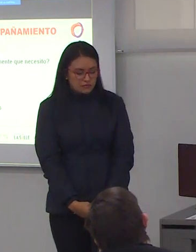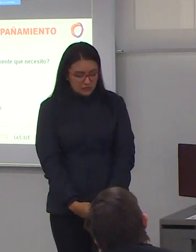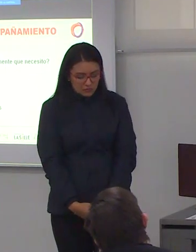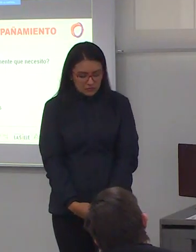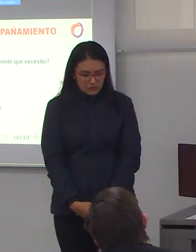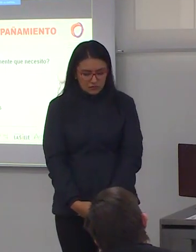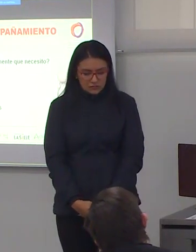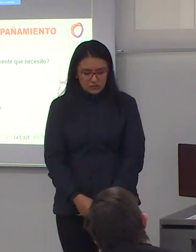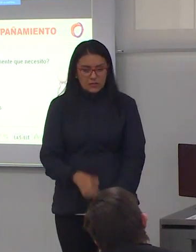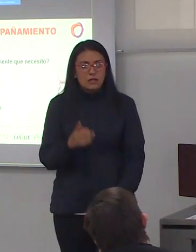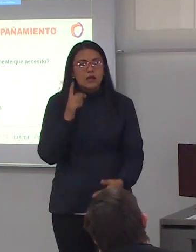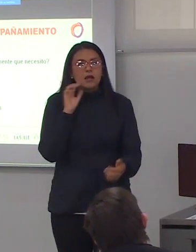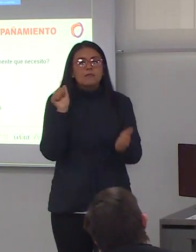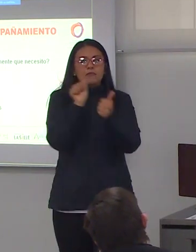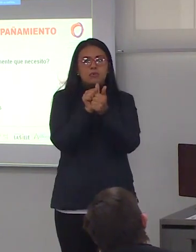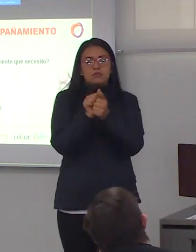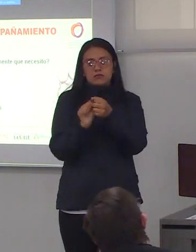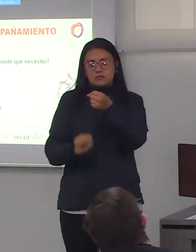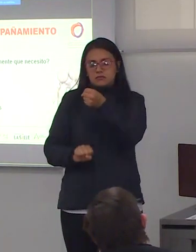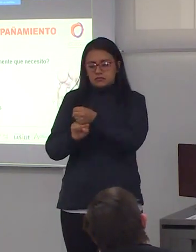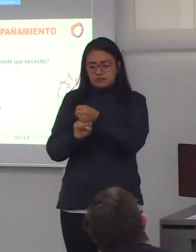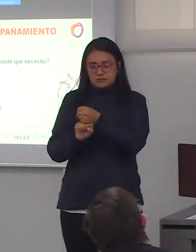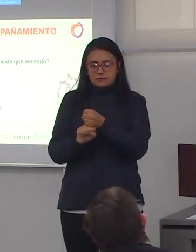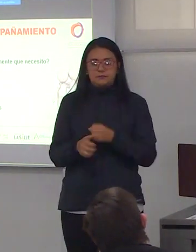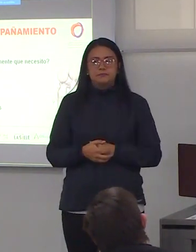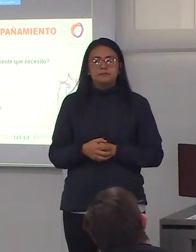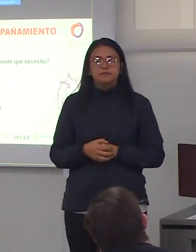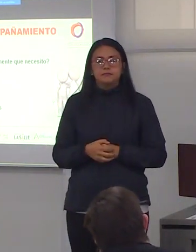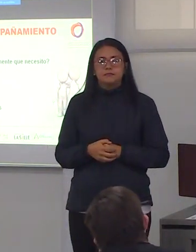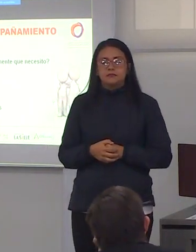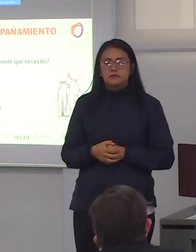acompañamiento y apoyo ya para cerrar